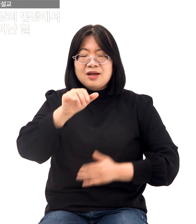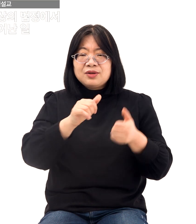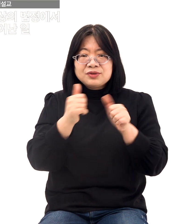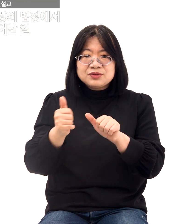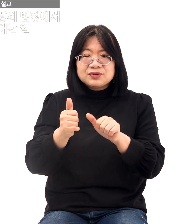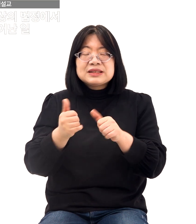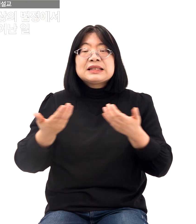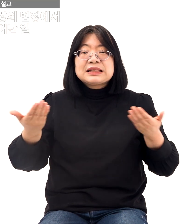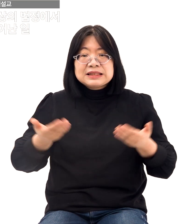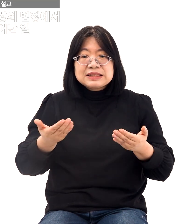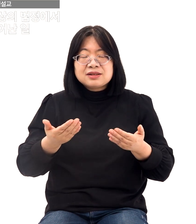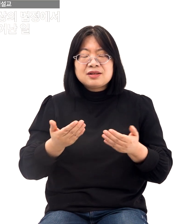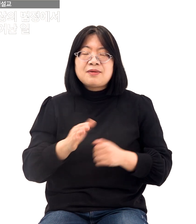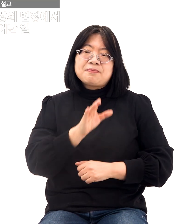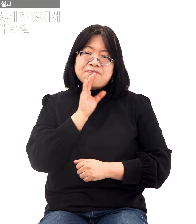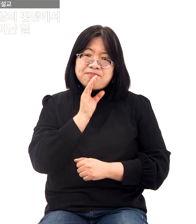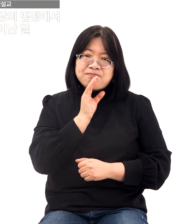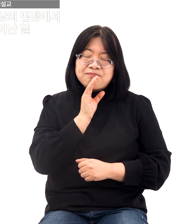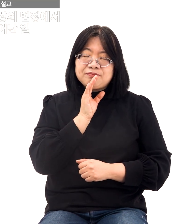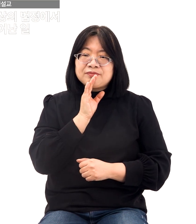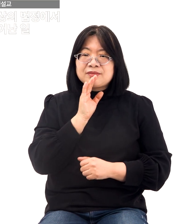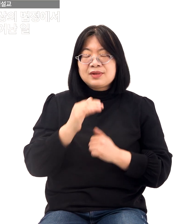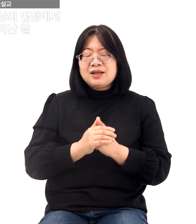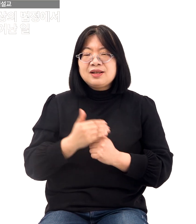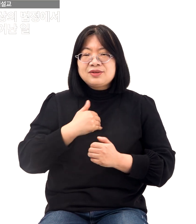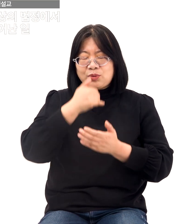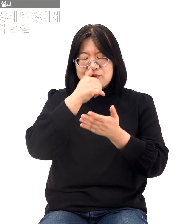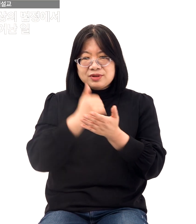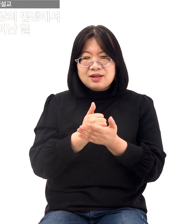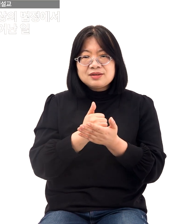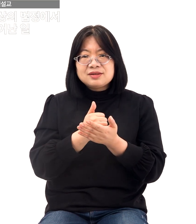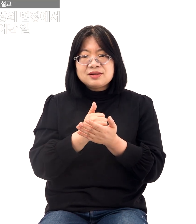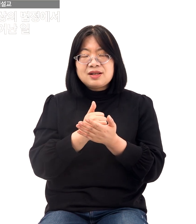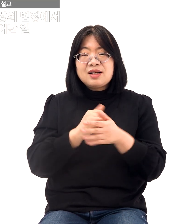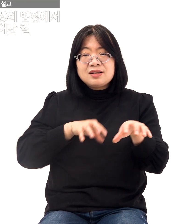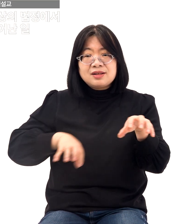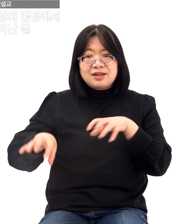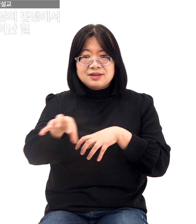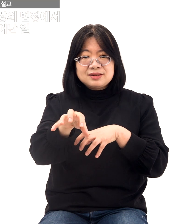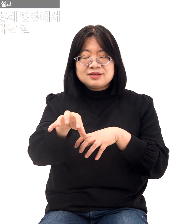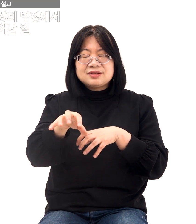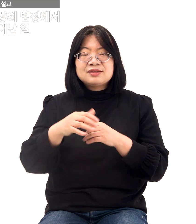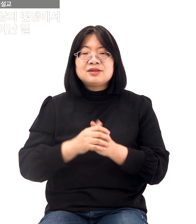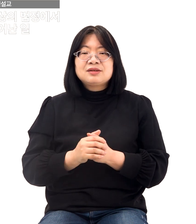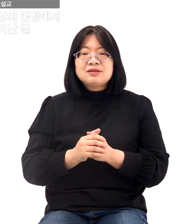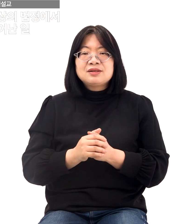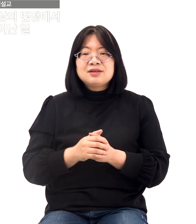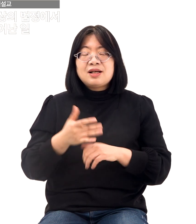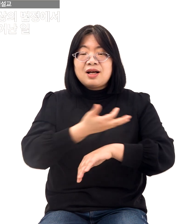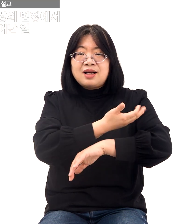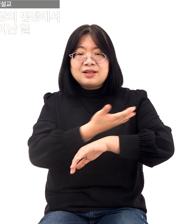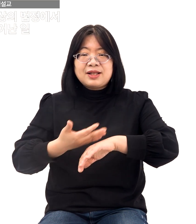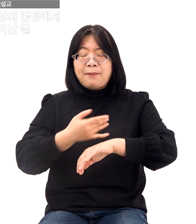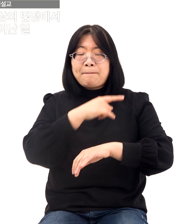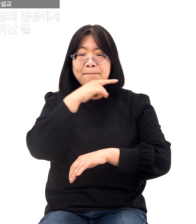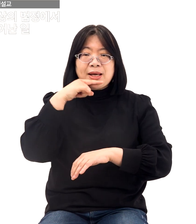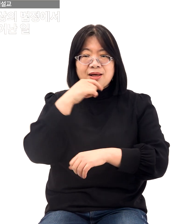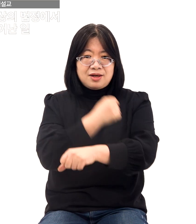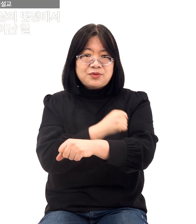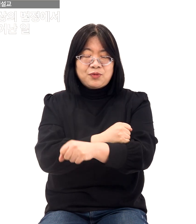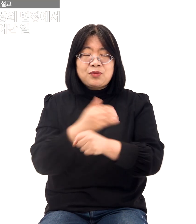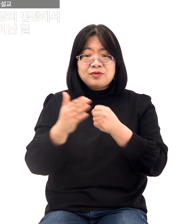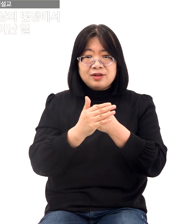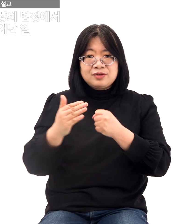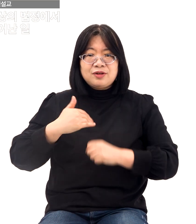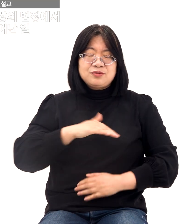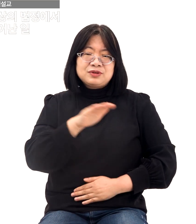죽으신 사건은 바로 내 죄를 대신해서 흘리신 피의 공로로